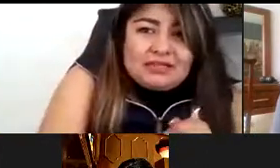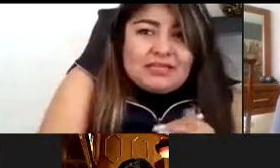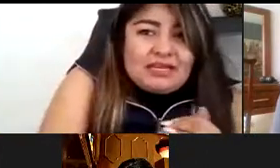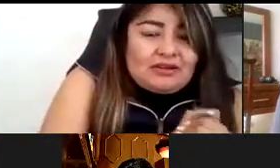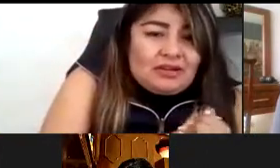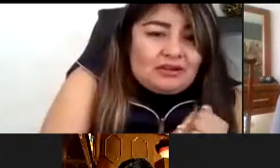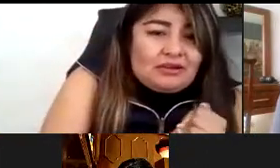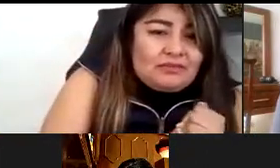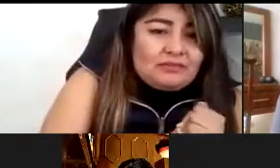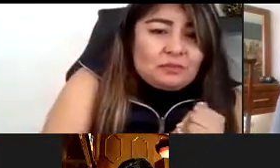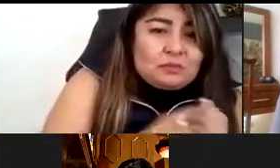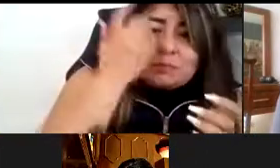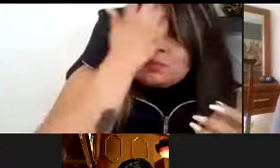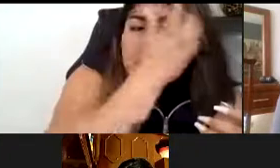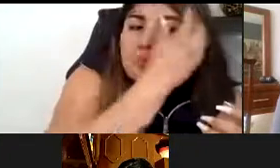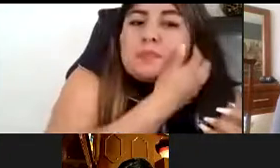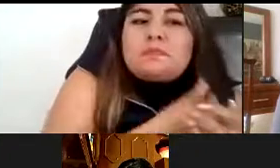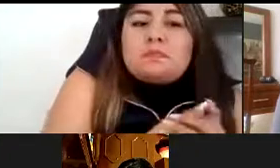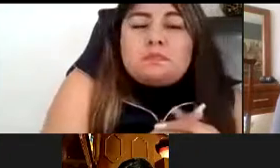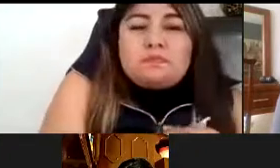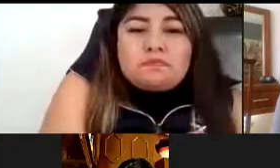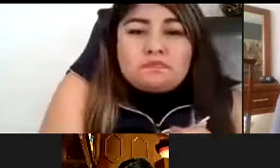creo que se le congeló.